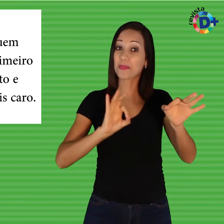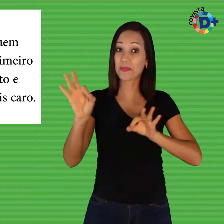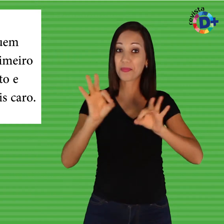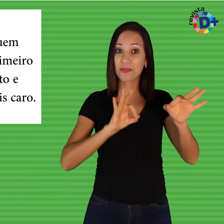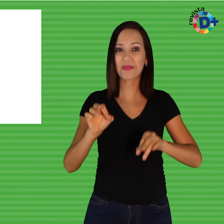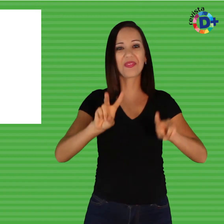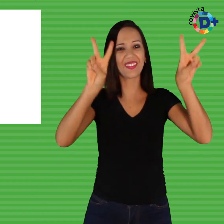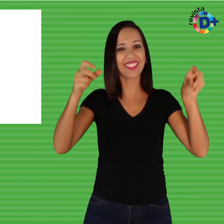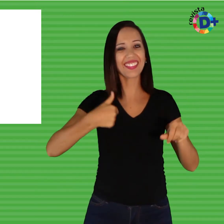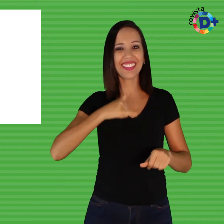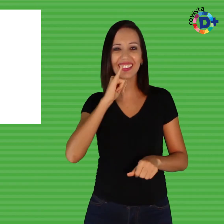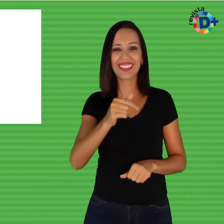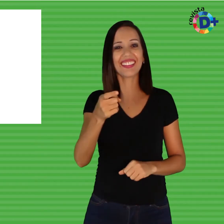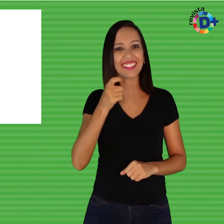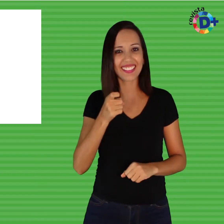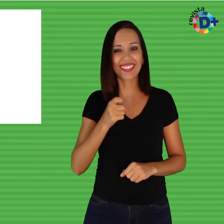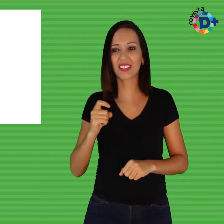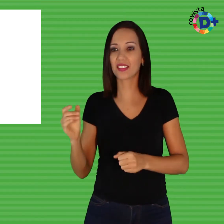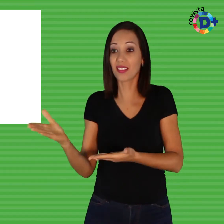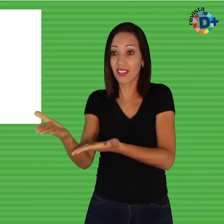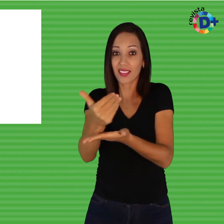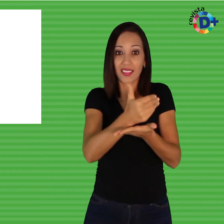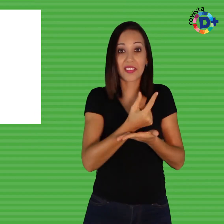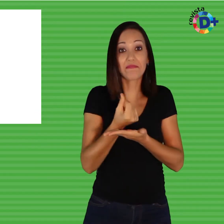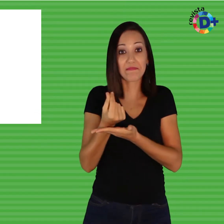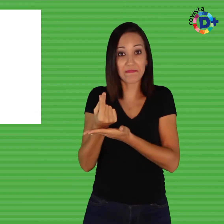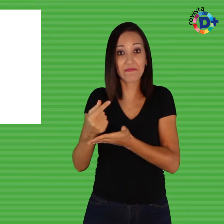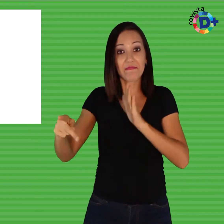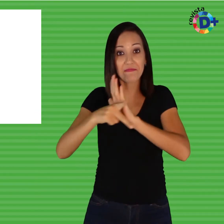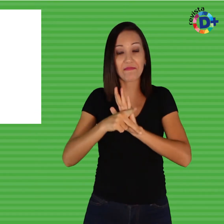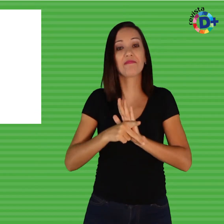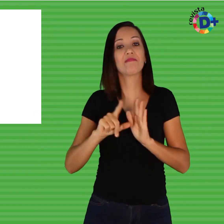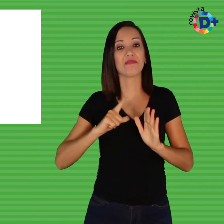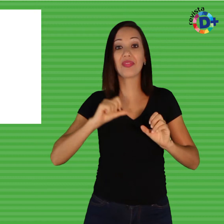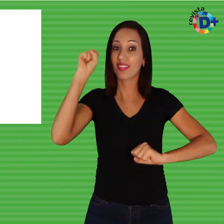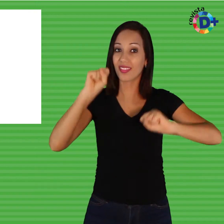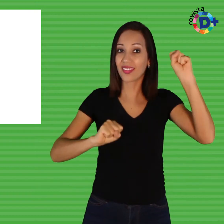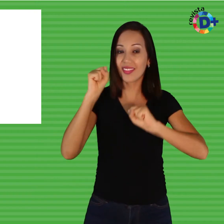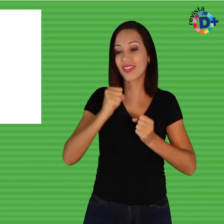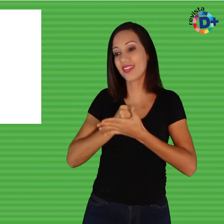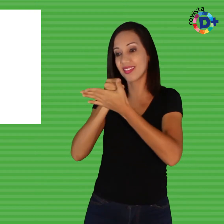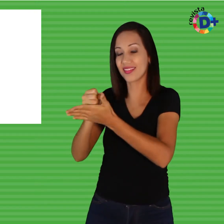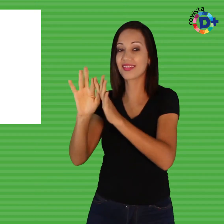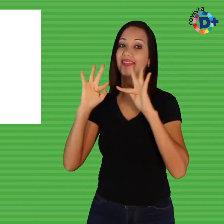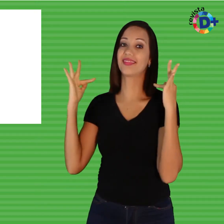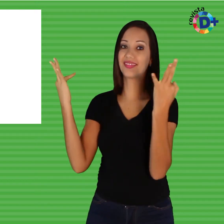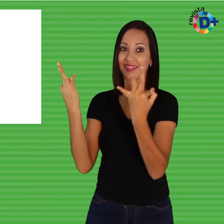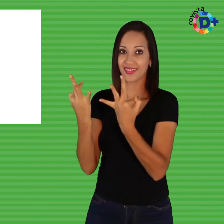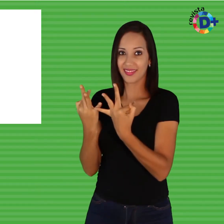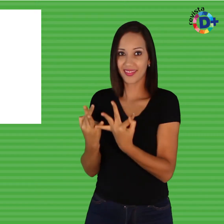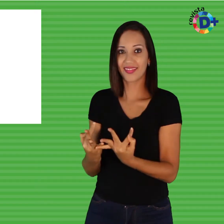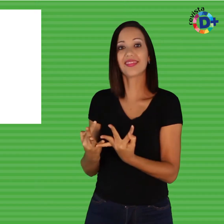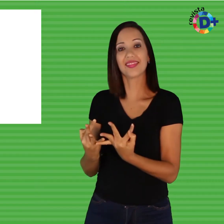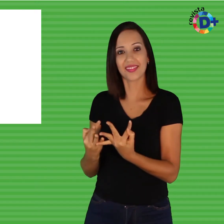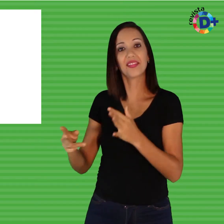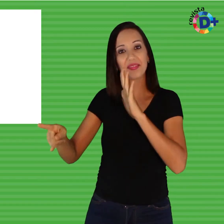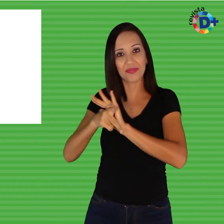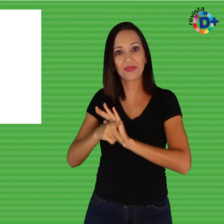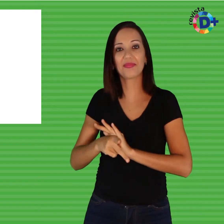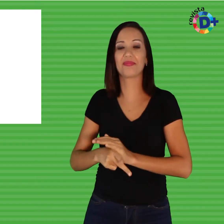O projeto Eu Digo X também capta recursos junto a empresas e dá suporte a familiares com exames médicos